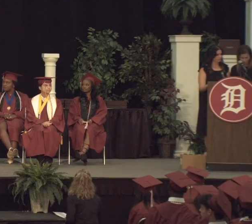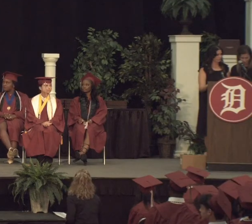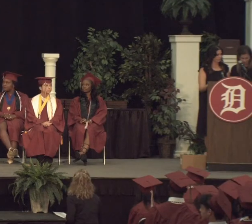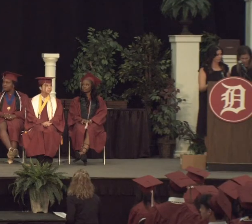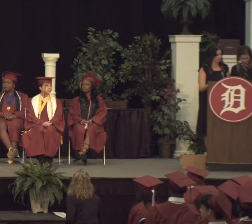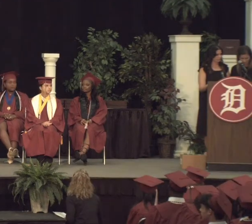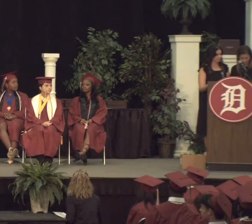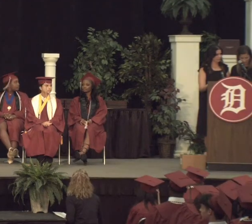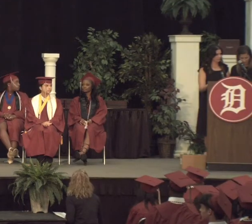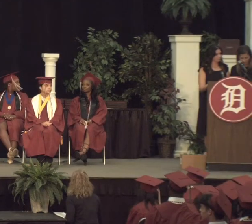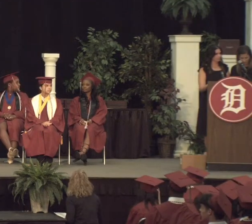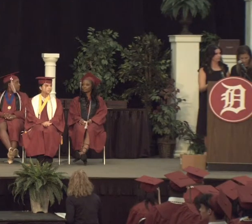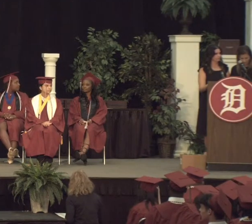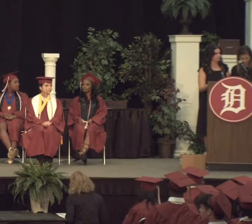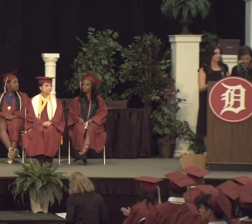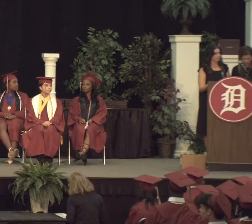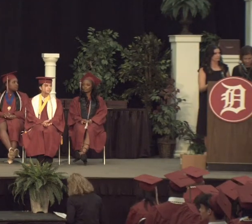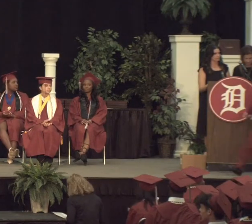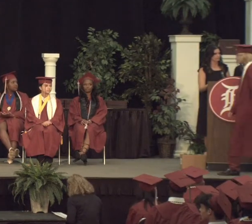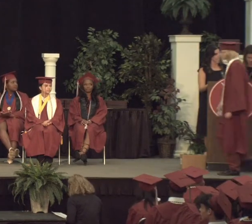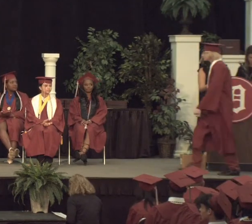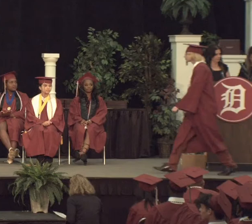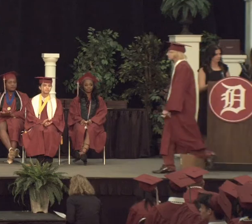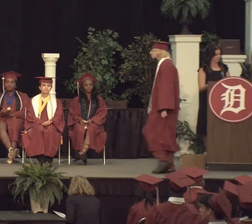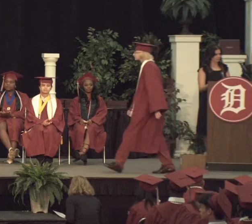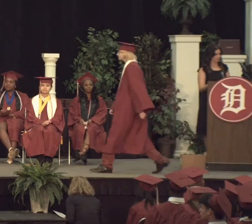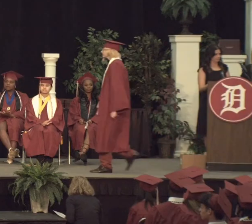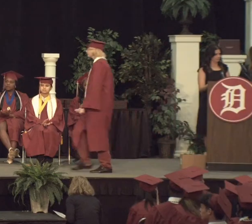Reese Marcel, magna cum laude.